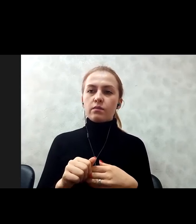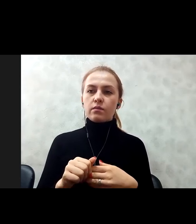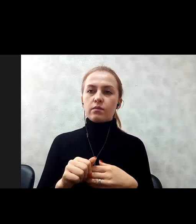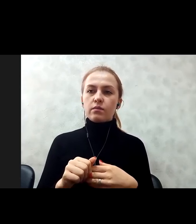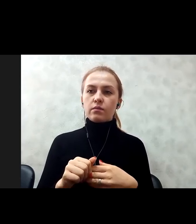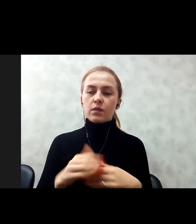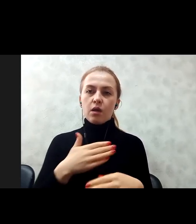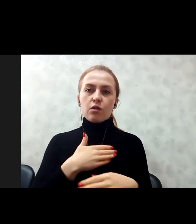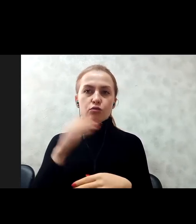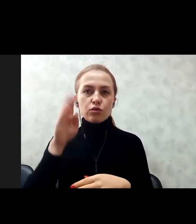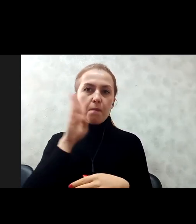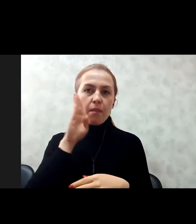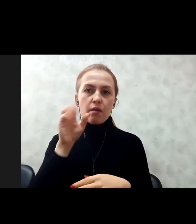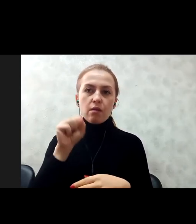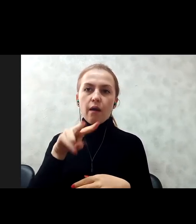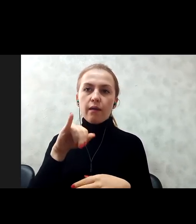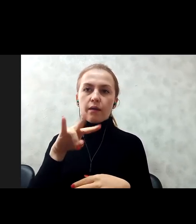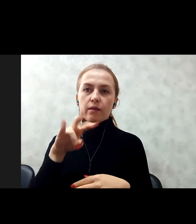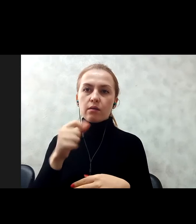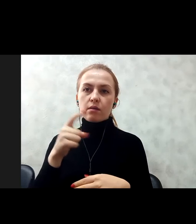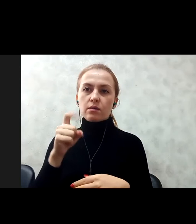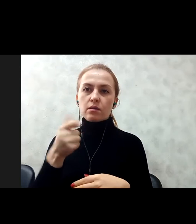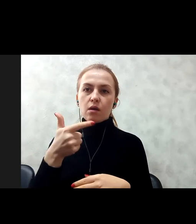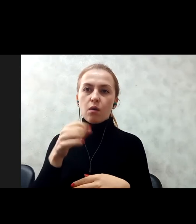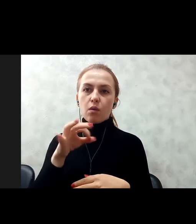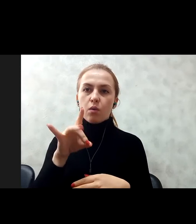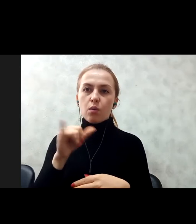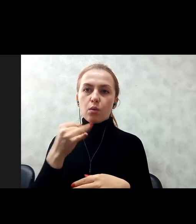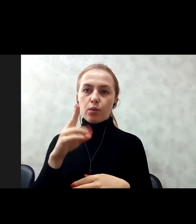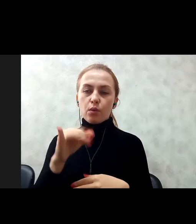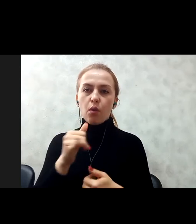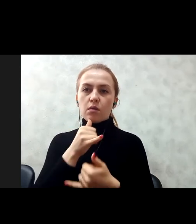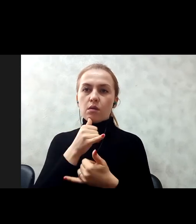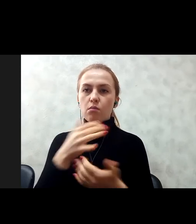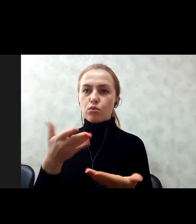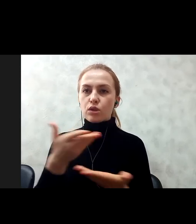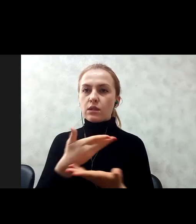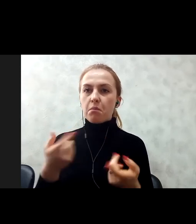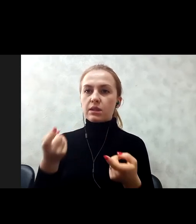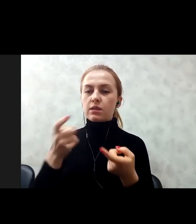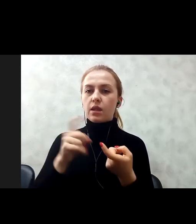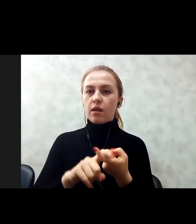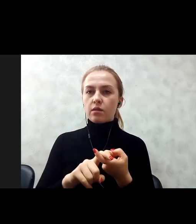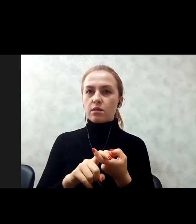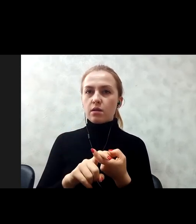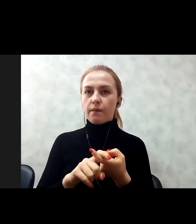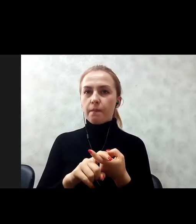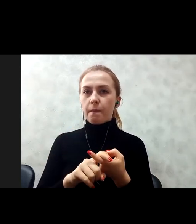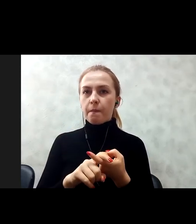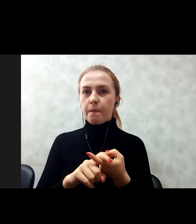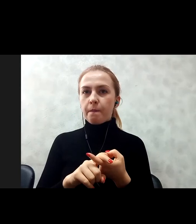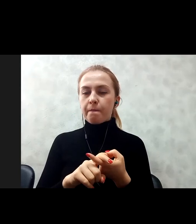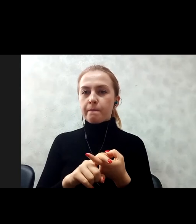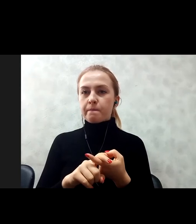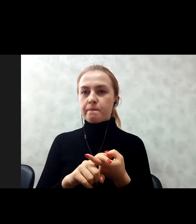us, but she asks us to convey that she will, let me see here, передає, що